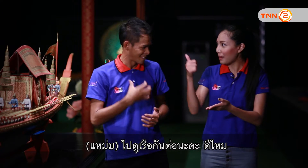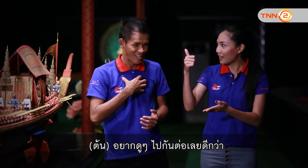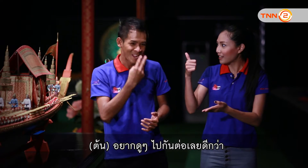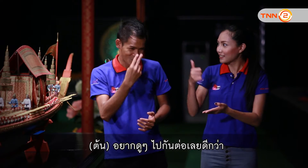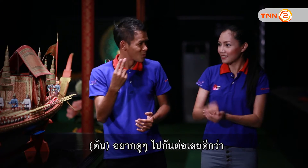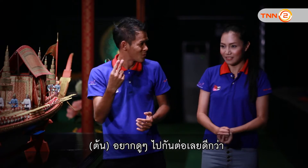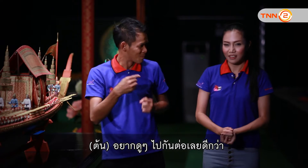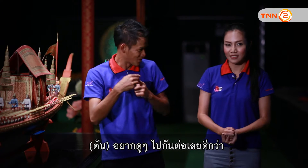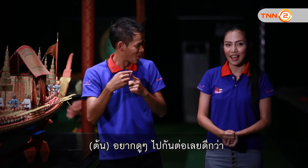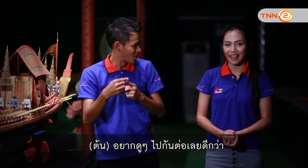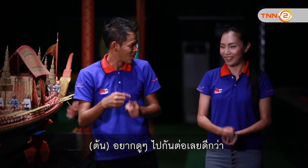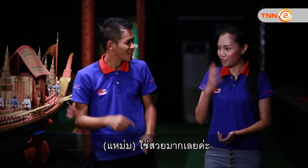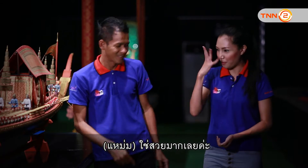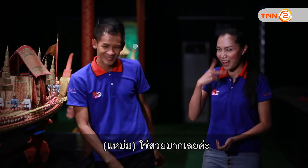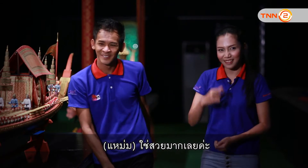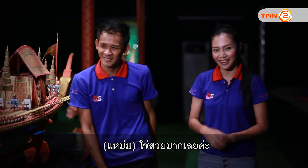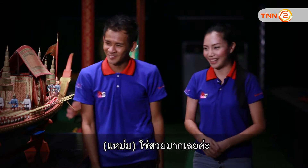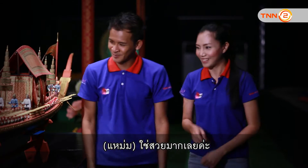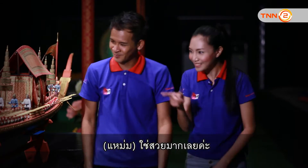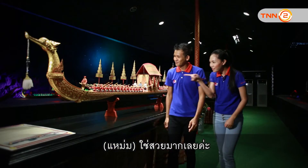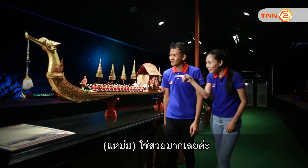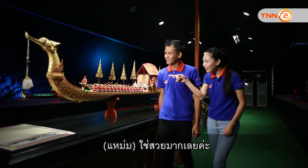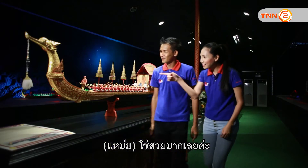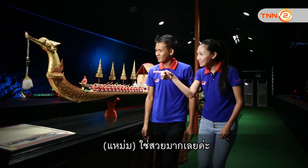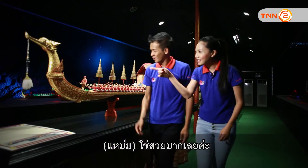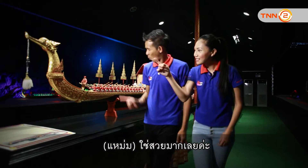หม อยากดูไปกันเลยดีกว่า สวยมากเลยค่ะ